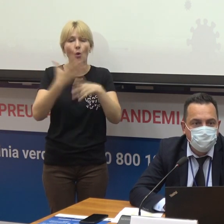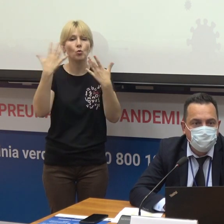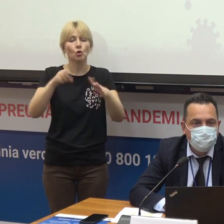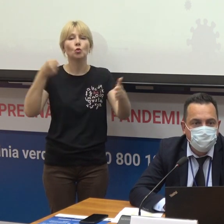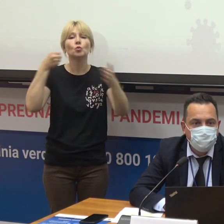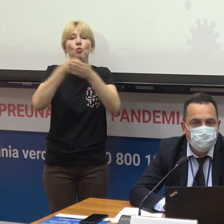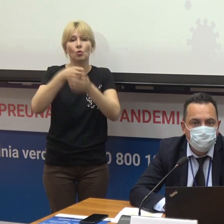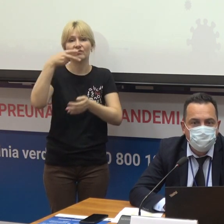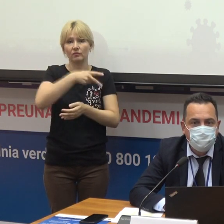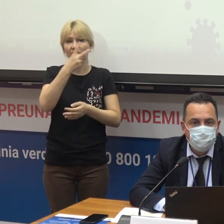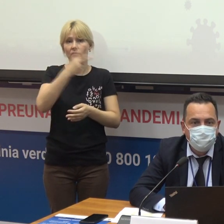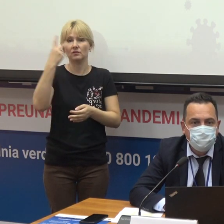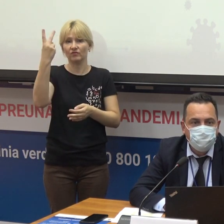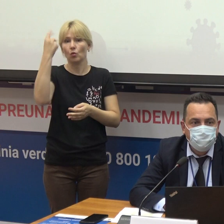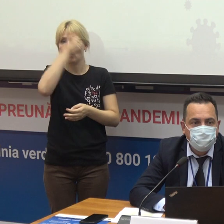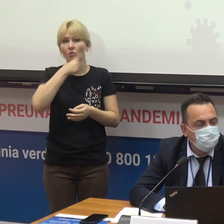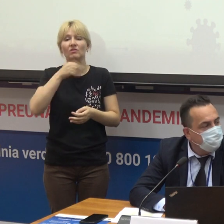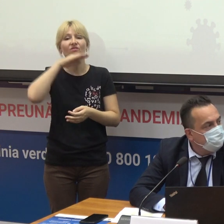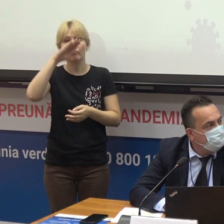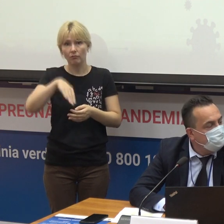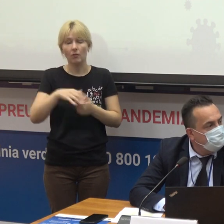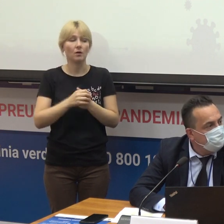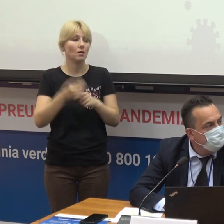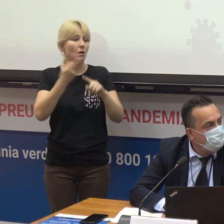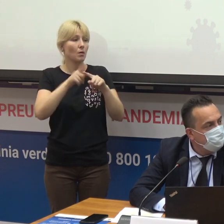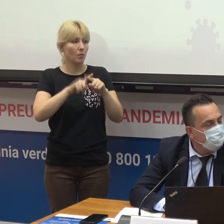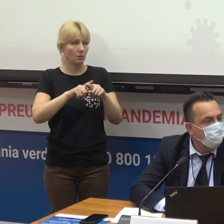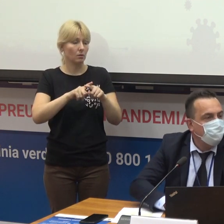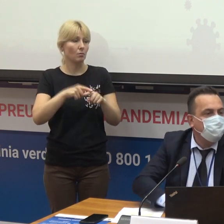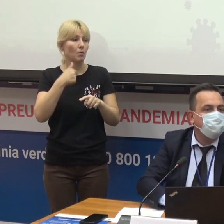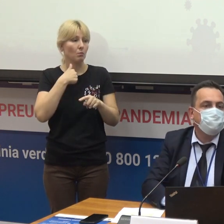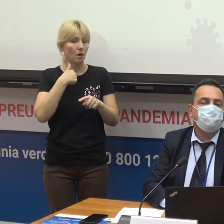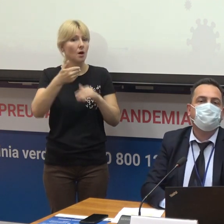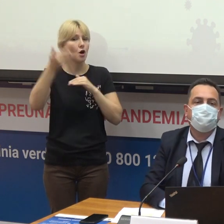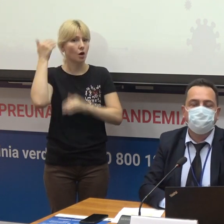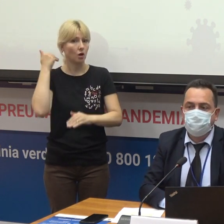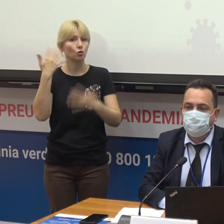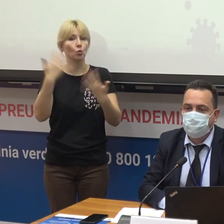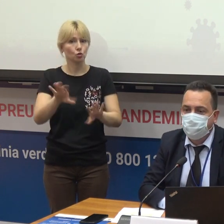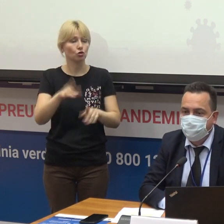anul 2022. După cum am anunțat anterior,